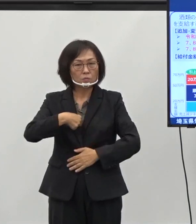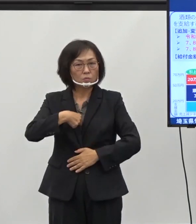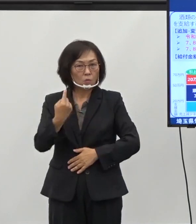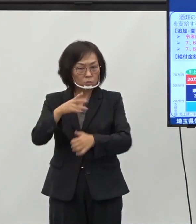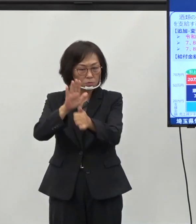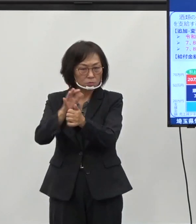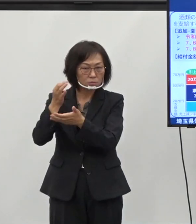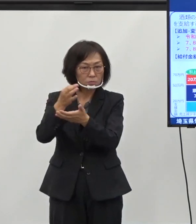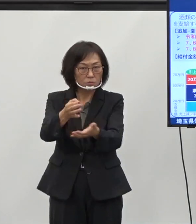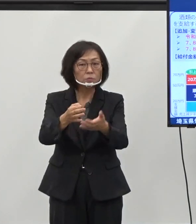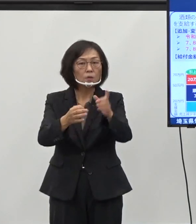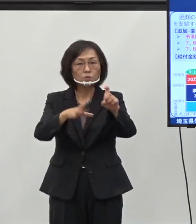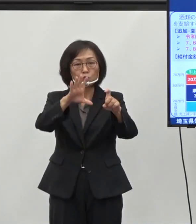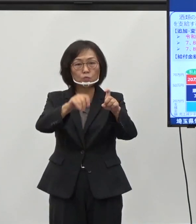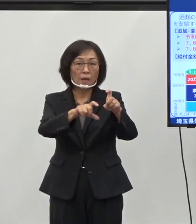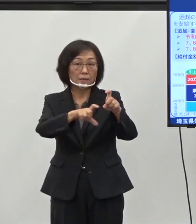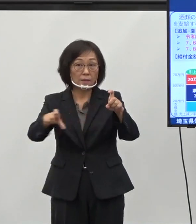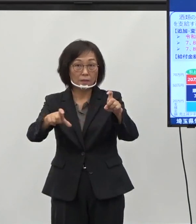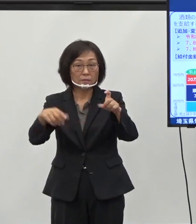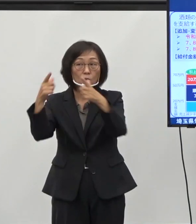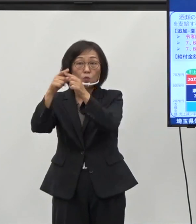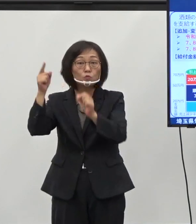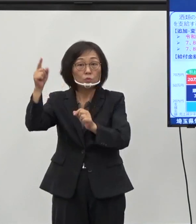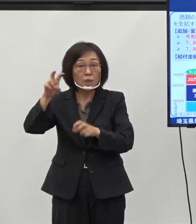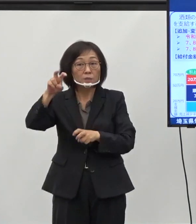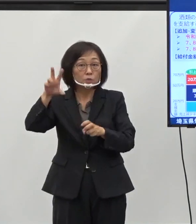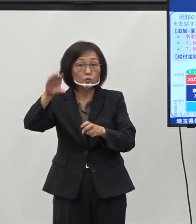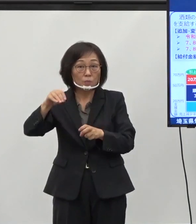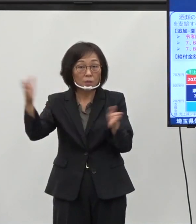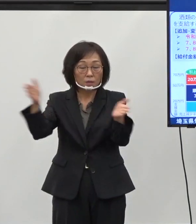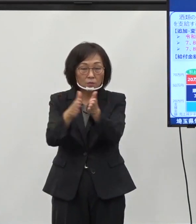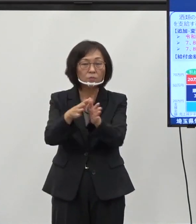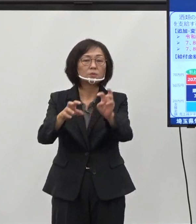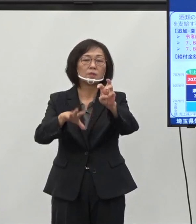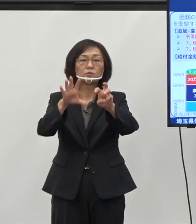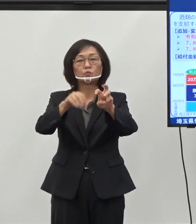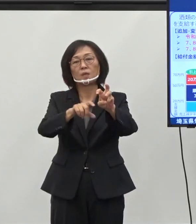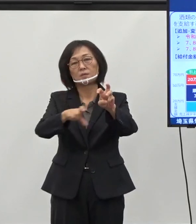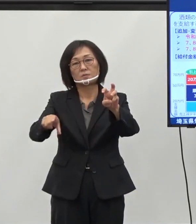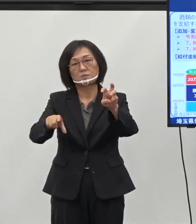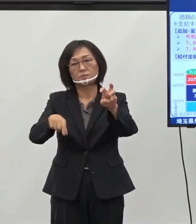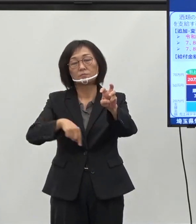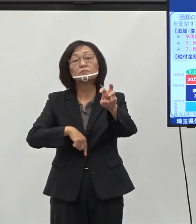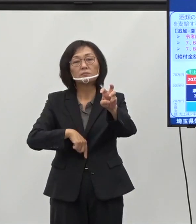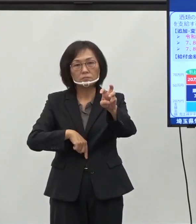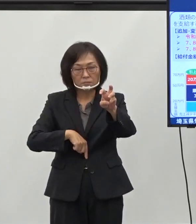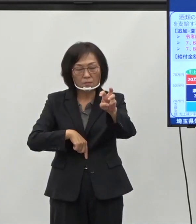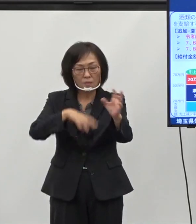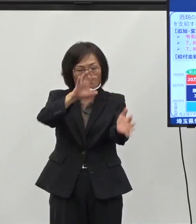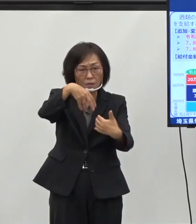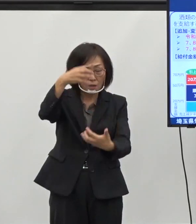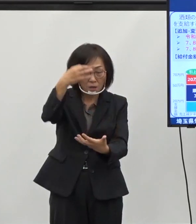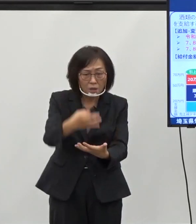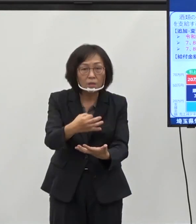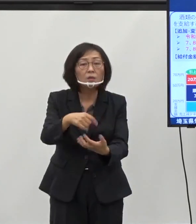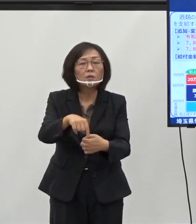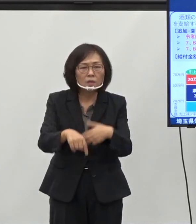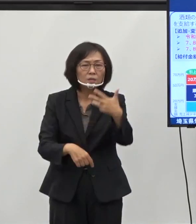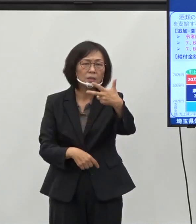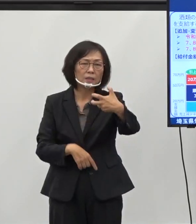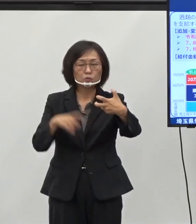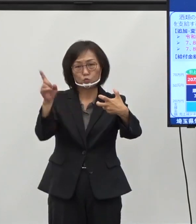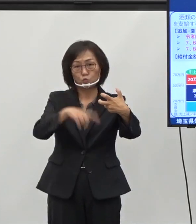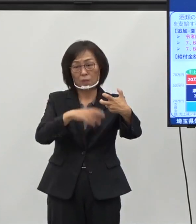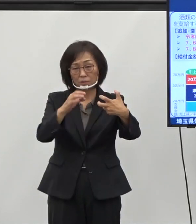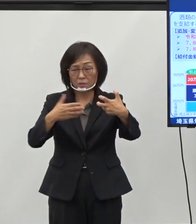力資金が10万円と国が20万円、合わせて30万円、そして売上減少額が 70% 以